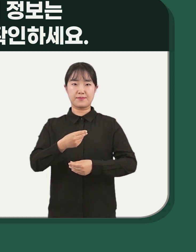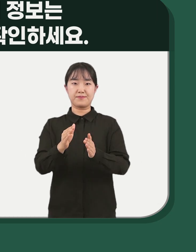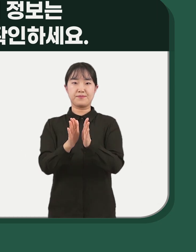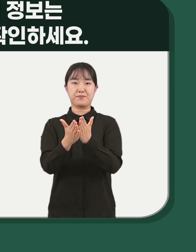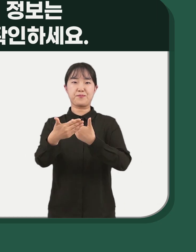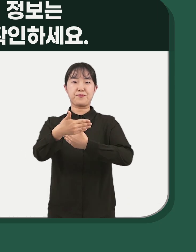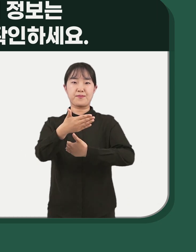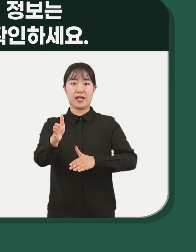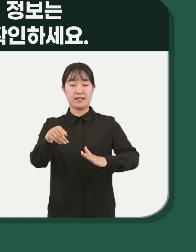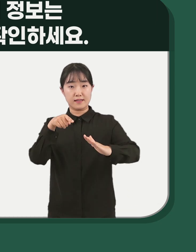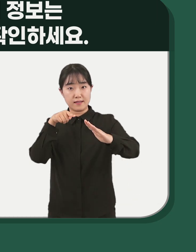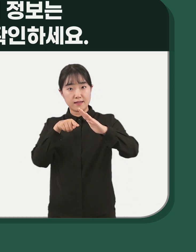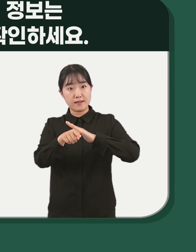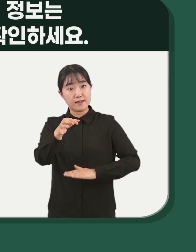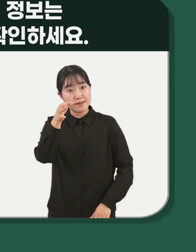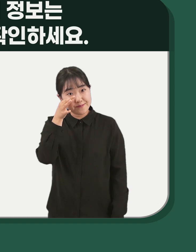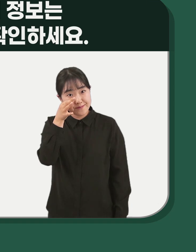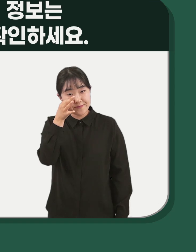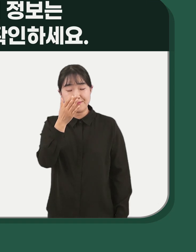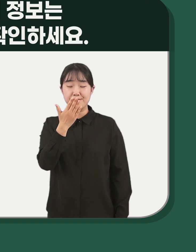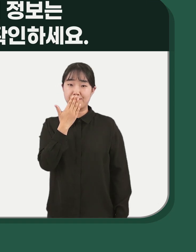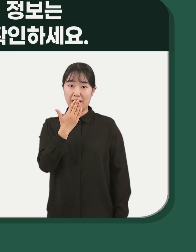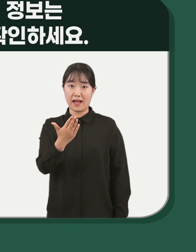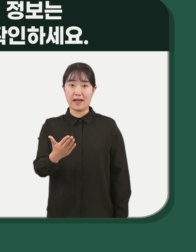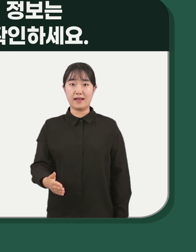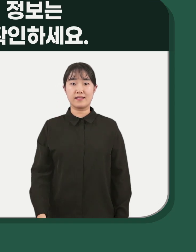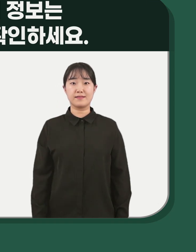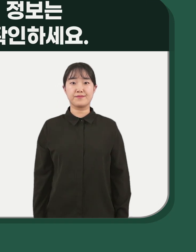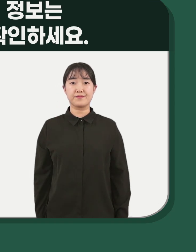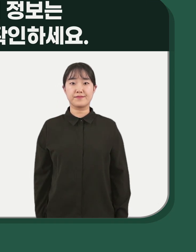검색하거나 주소창에